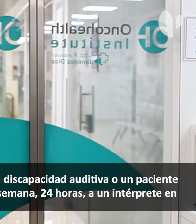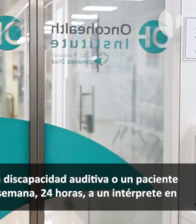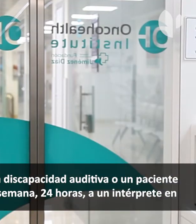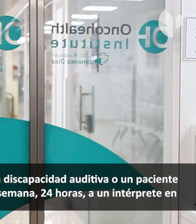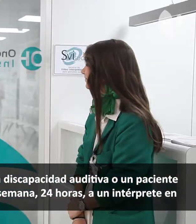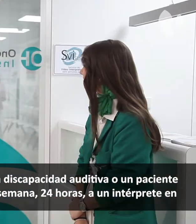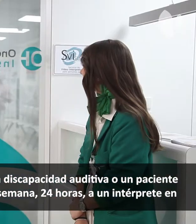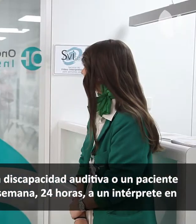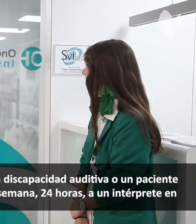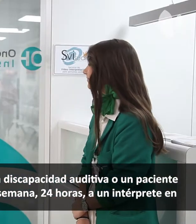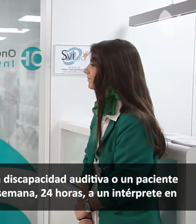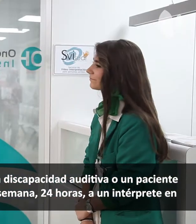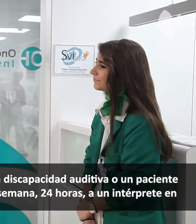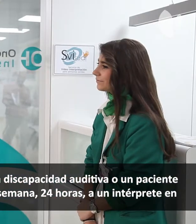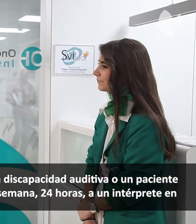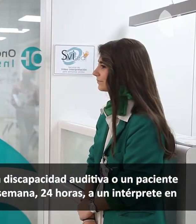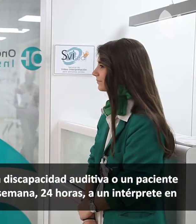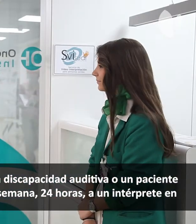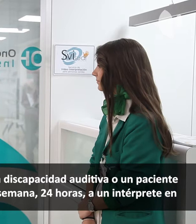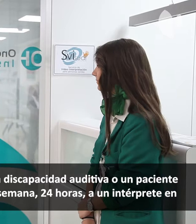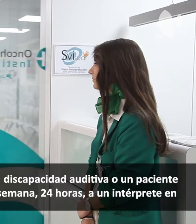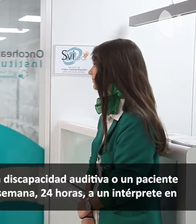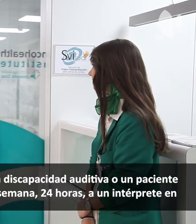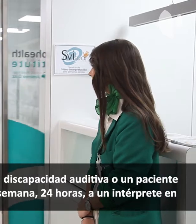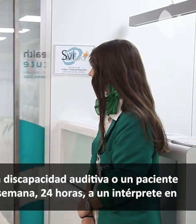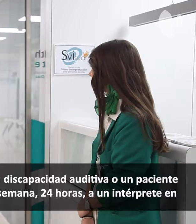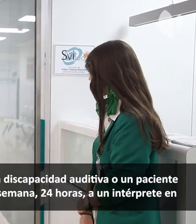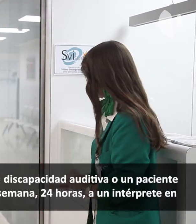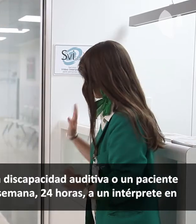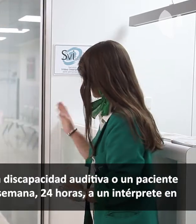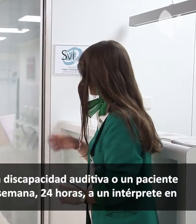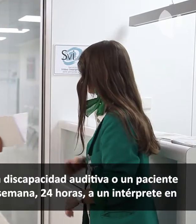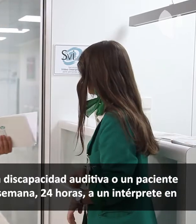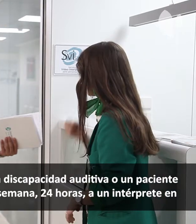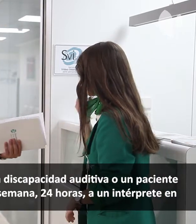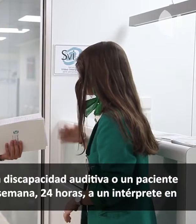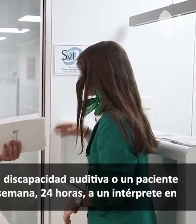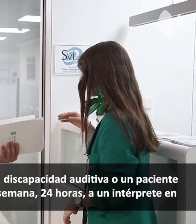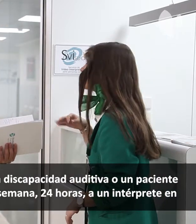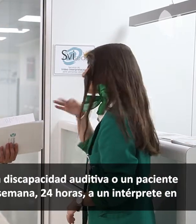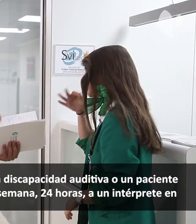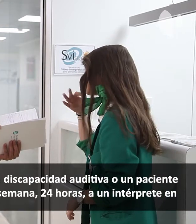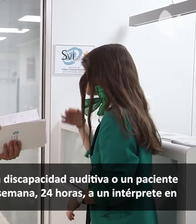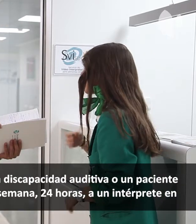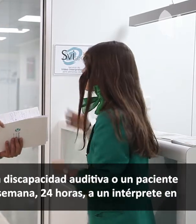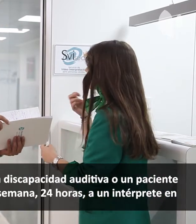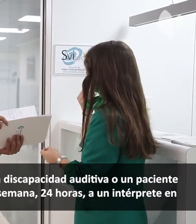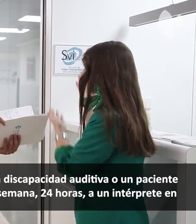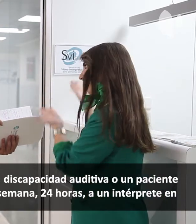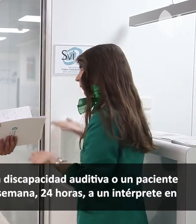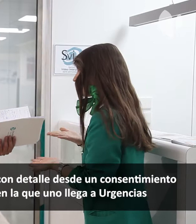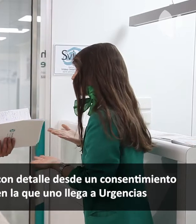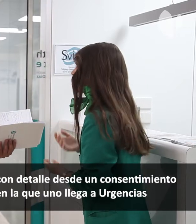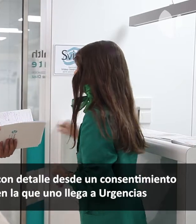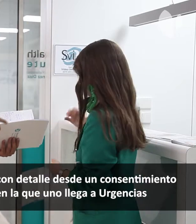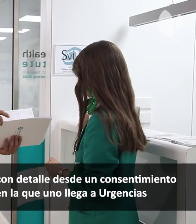paciente con una discapacidad auditiva o un paciente sordo tenga acceso todos los días de la semana, a 24 horas, a un intérprete en lengua